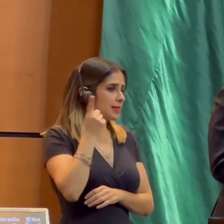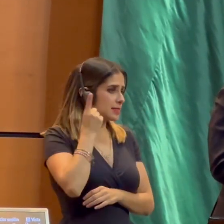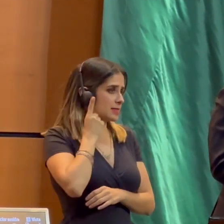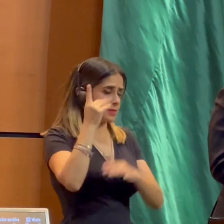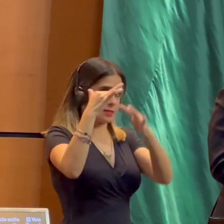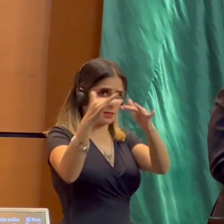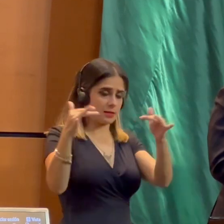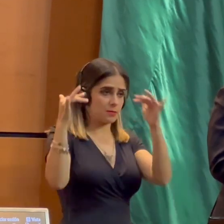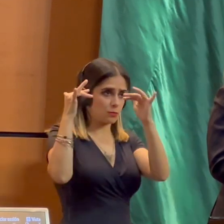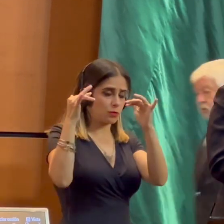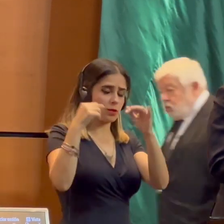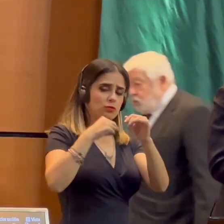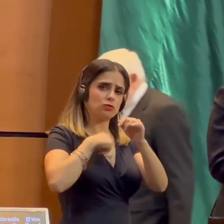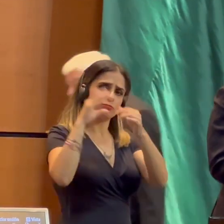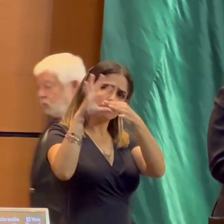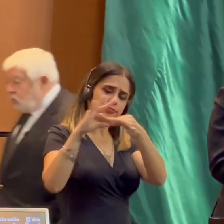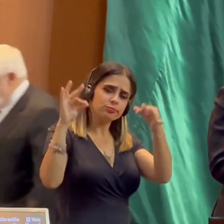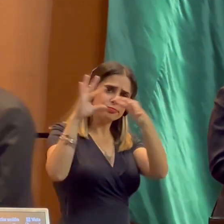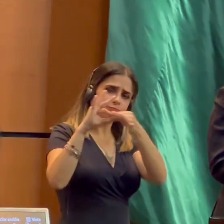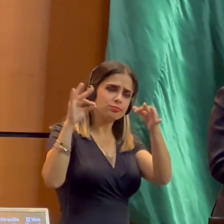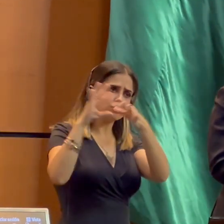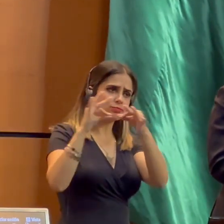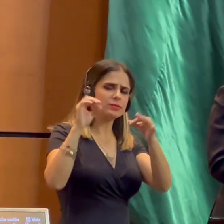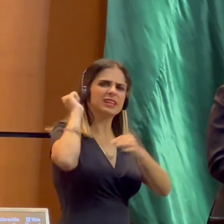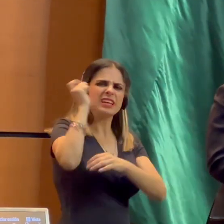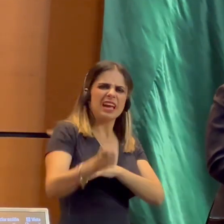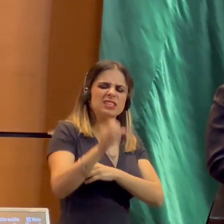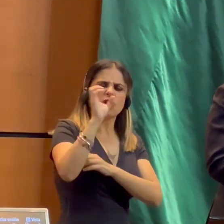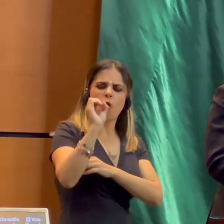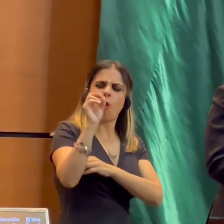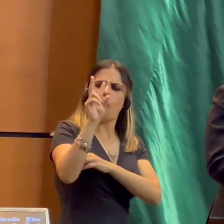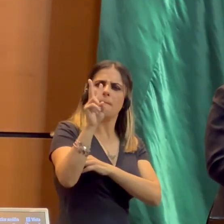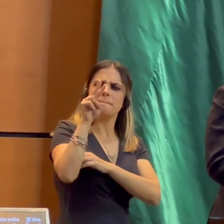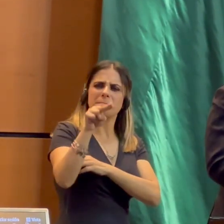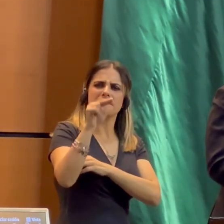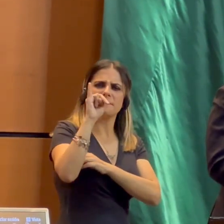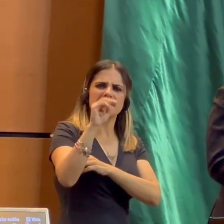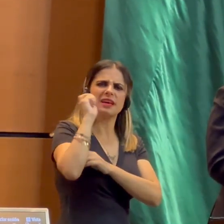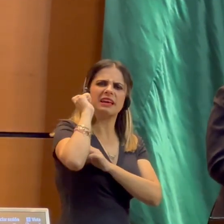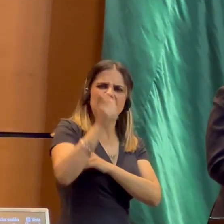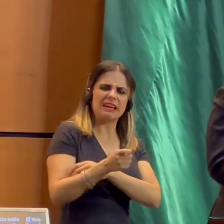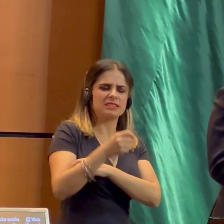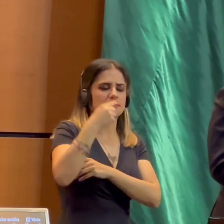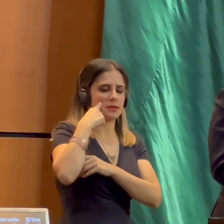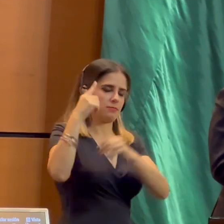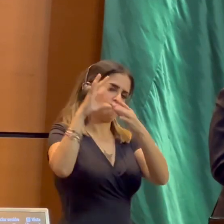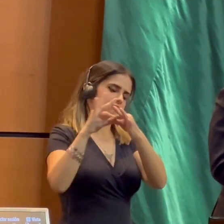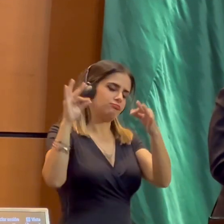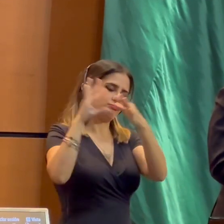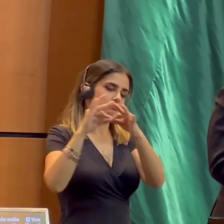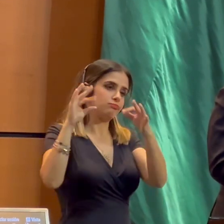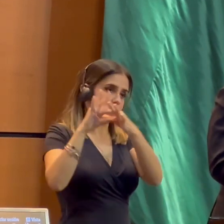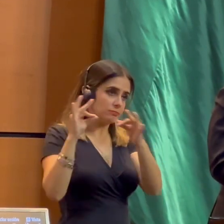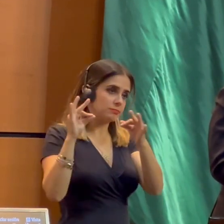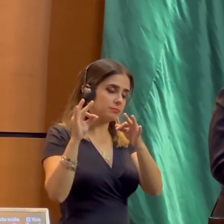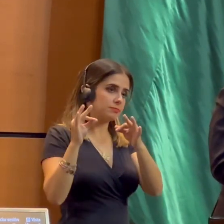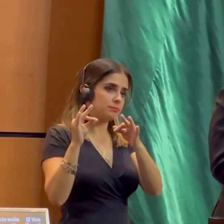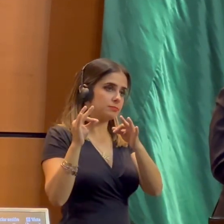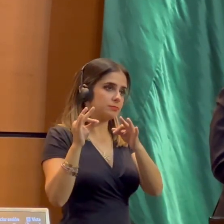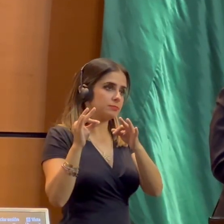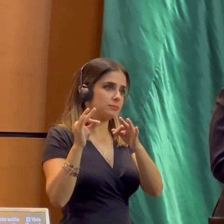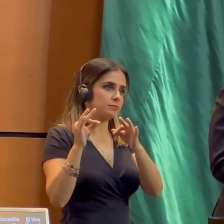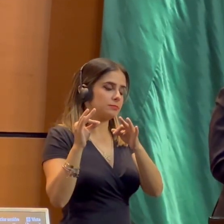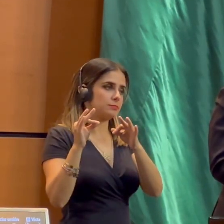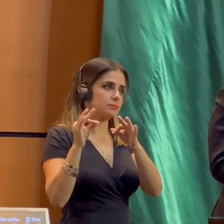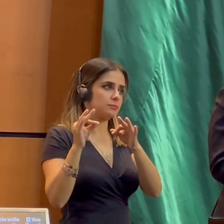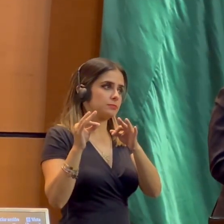が他国の最新兵器や偵察機であった場合どうするのか、いわゆる安